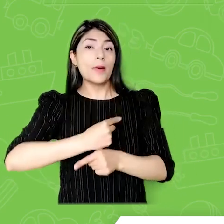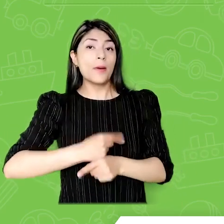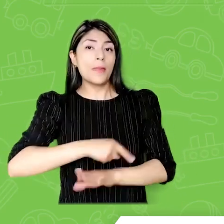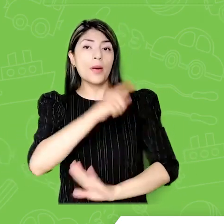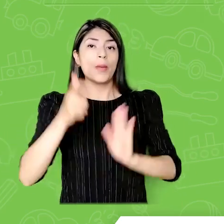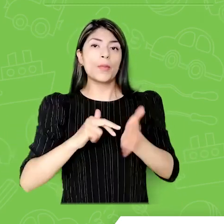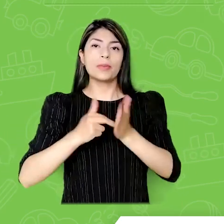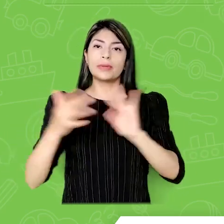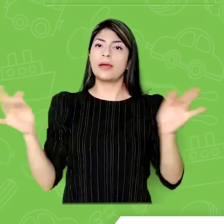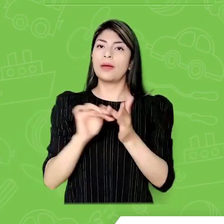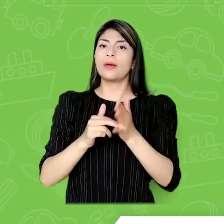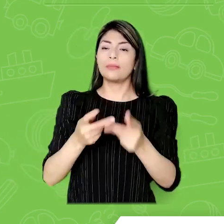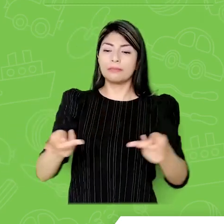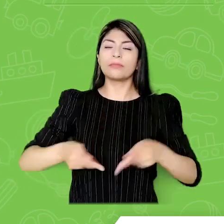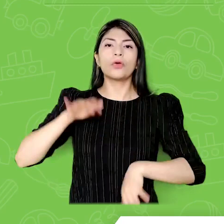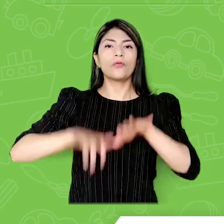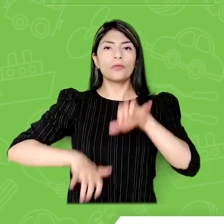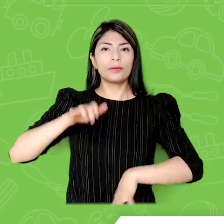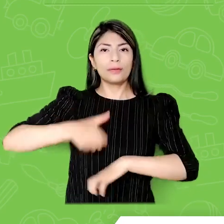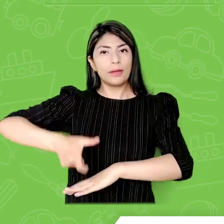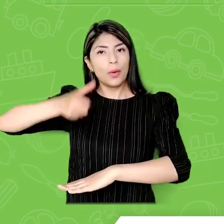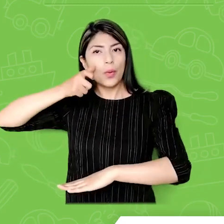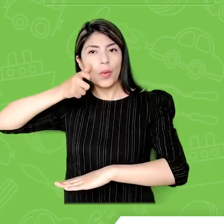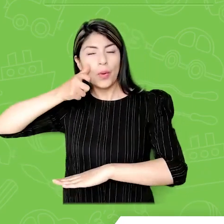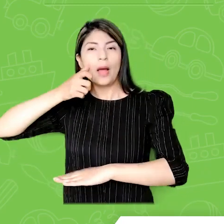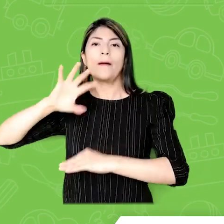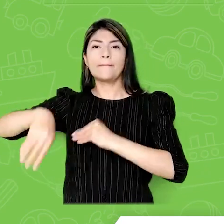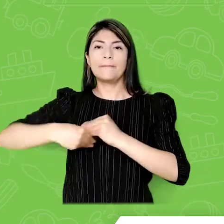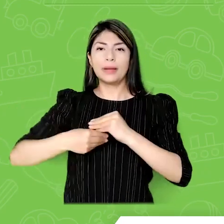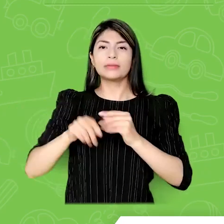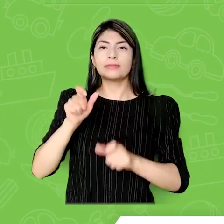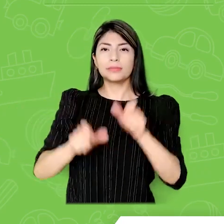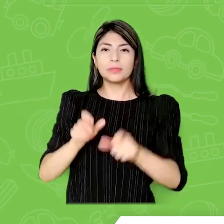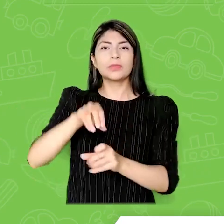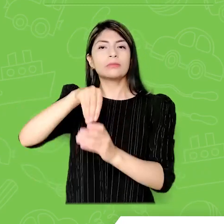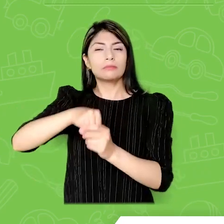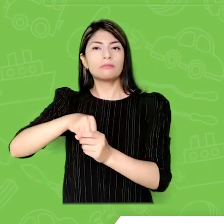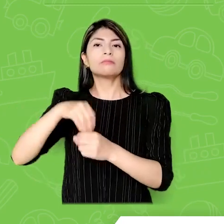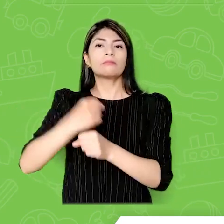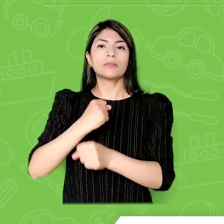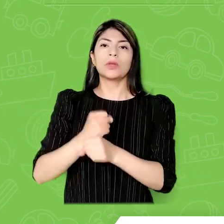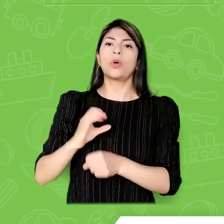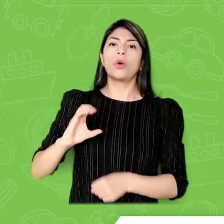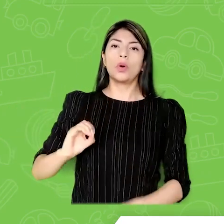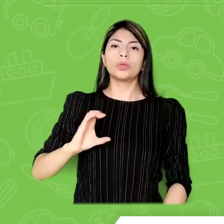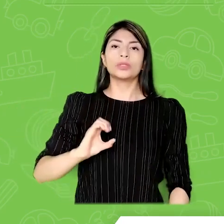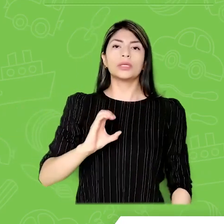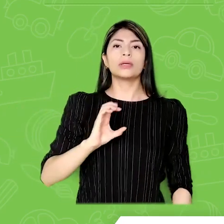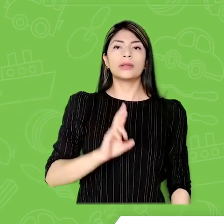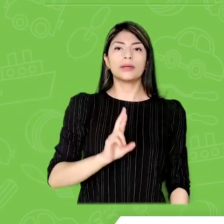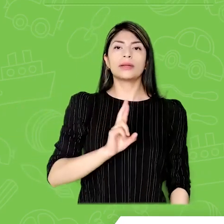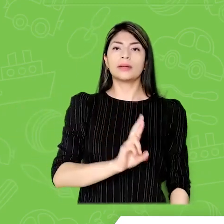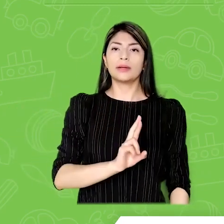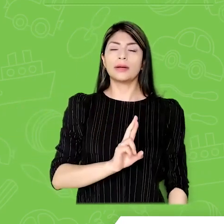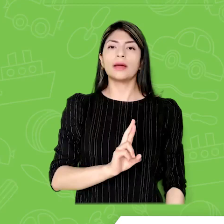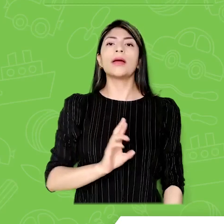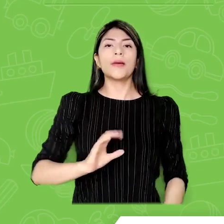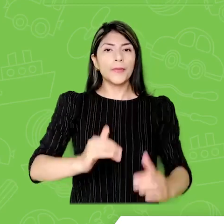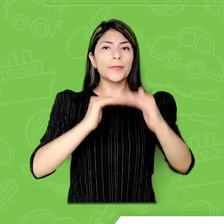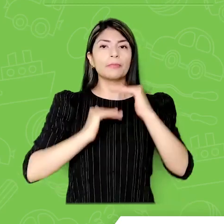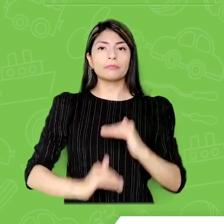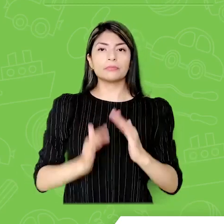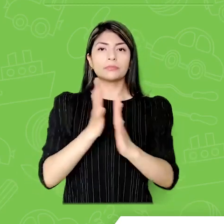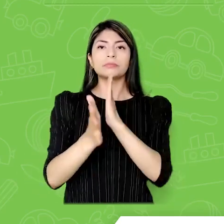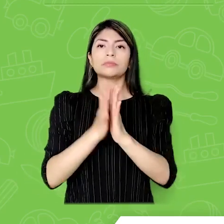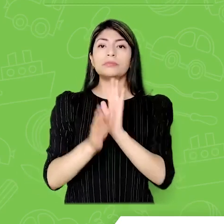Residencia, OCCRE. Parágrafo. Los empleados públicos que ejerzan sus funciones dentro del territorio